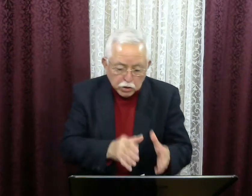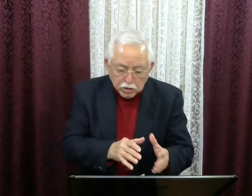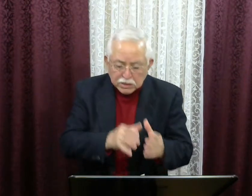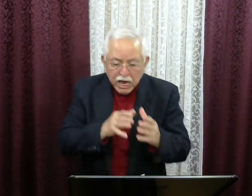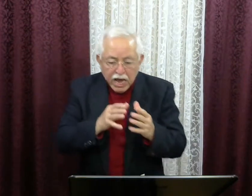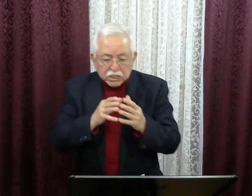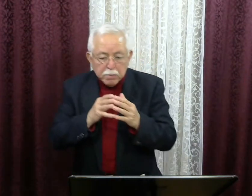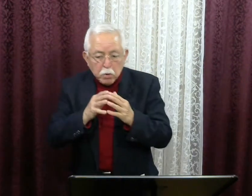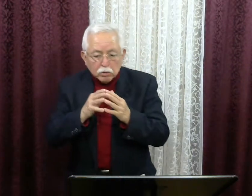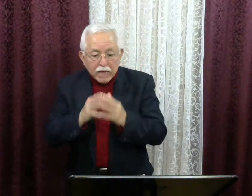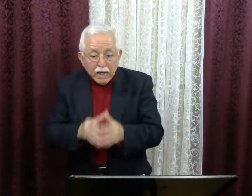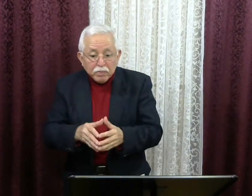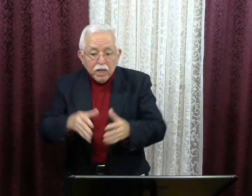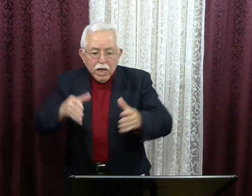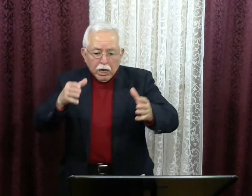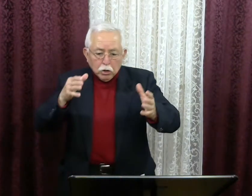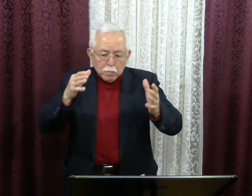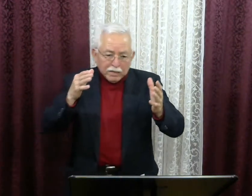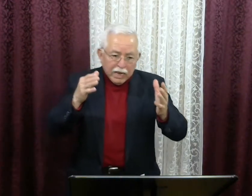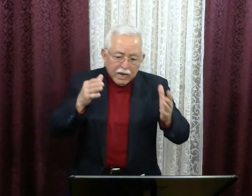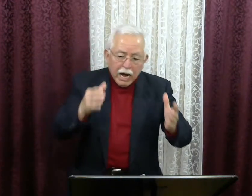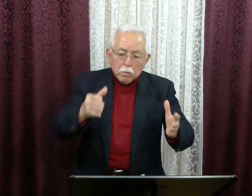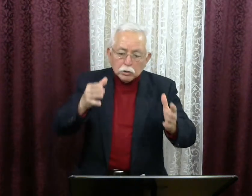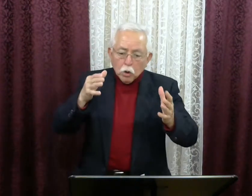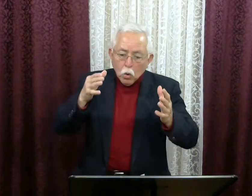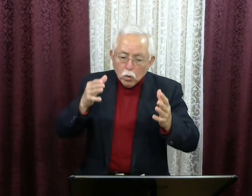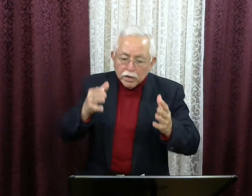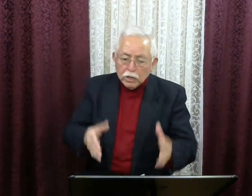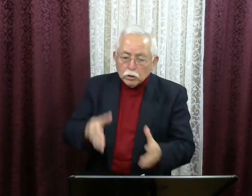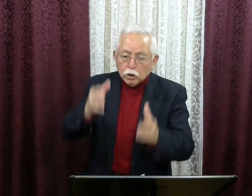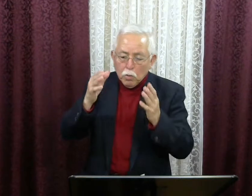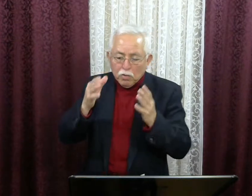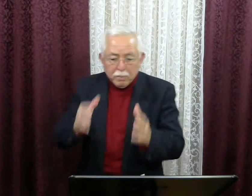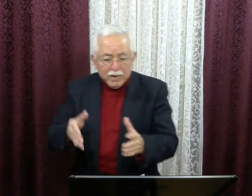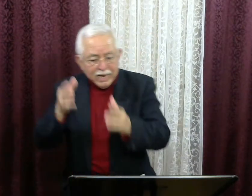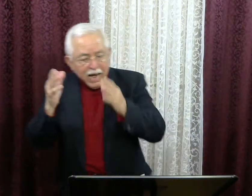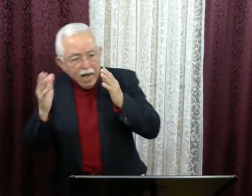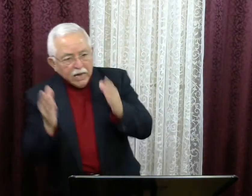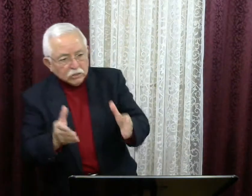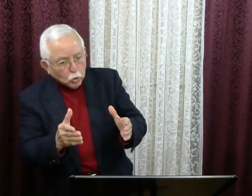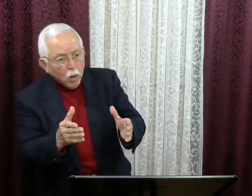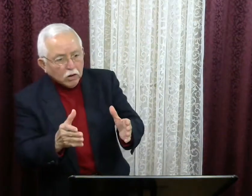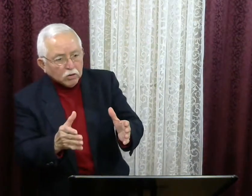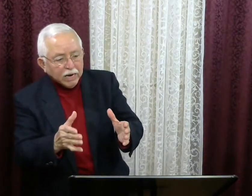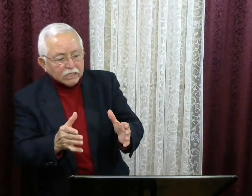bendiciones, es importante que nos mantengamos unidos como familia en toda congregación.